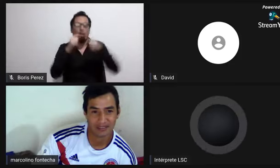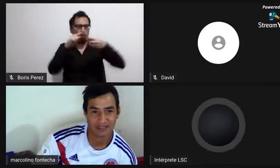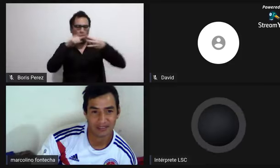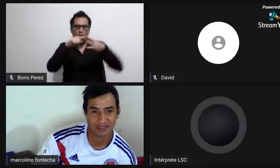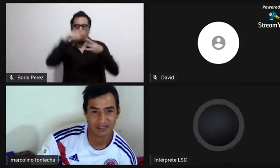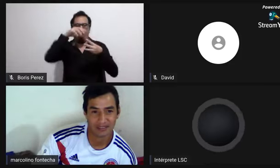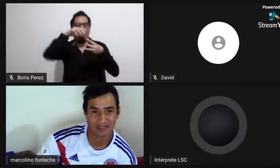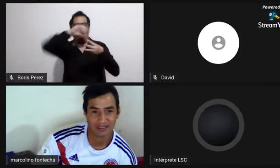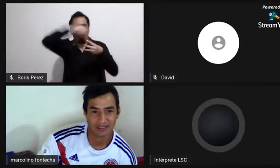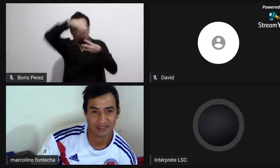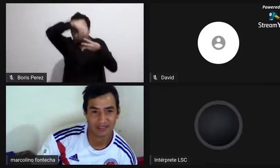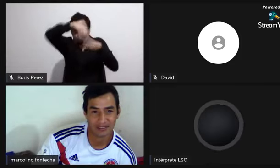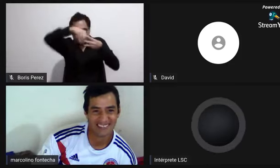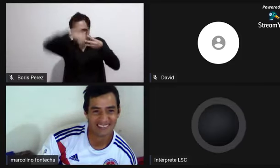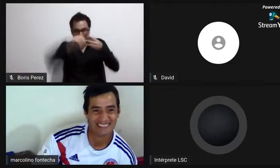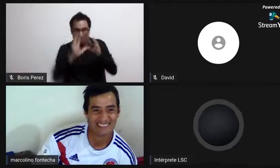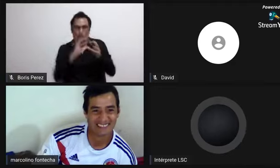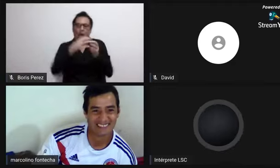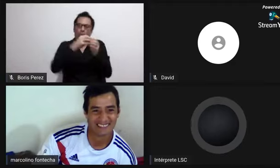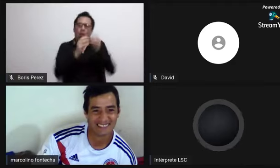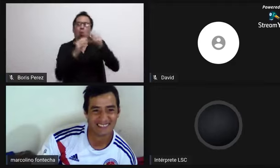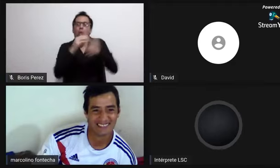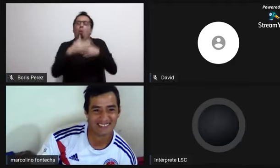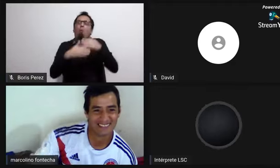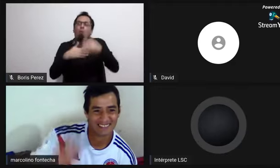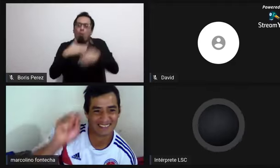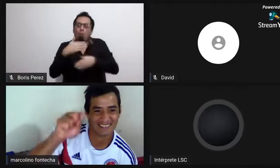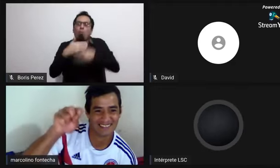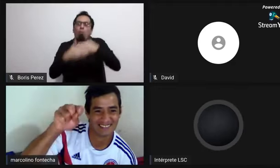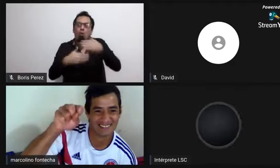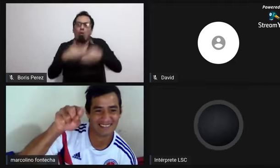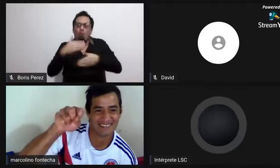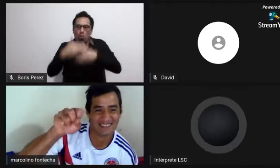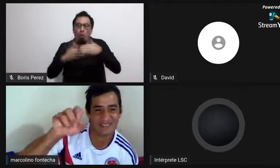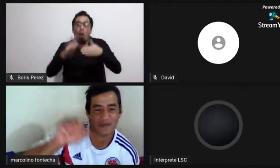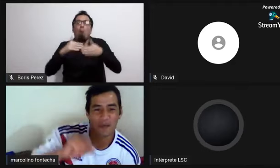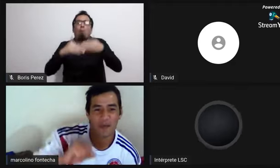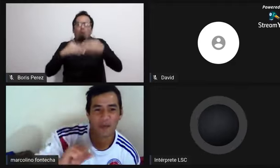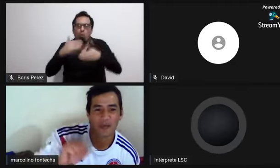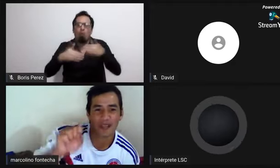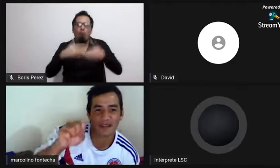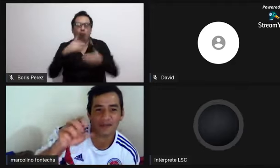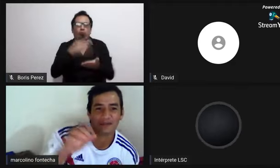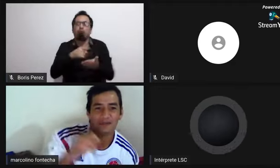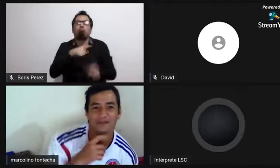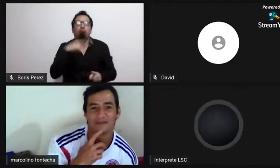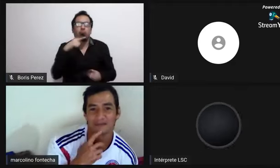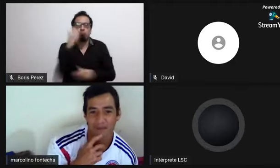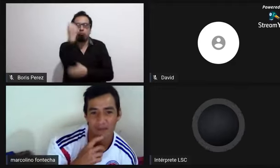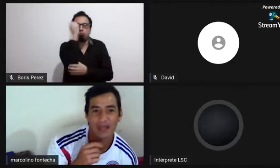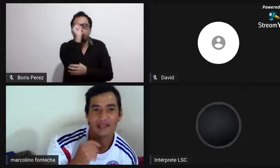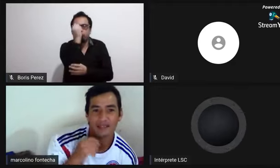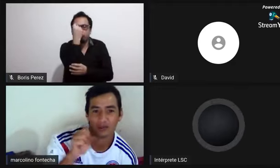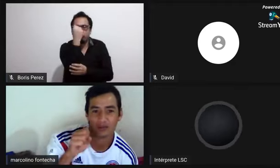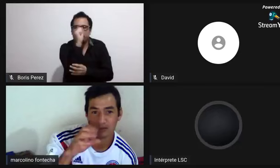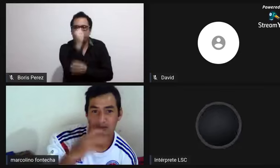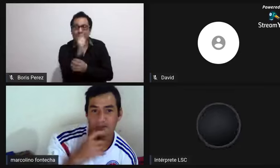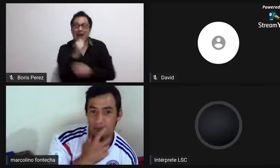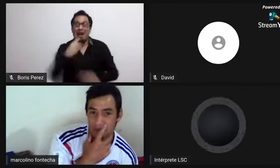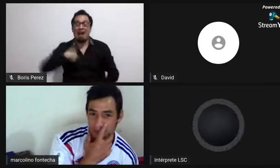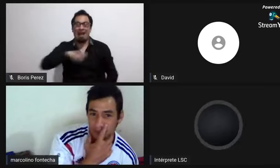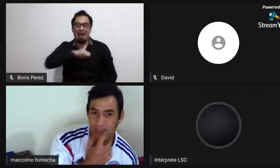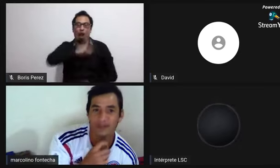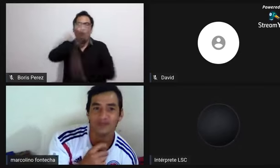Sí, y cuando tú dices que hubo conflicto entre los tres países, estamos hablando no de conflicto entre países, sino entre territorios, los territorios que actualmente son